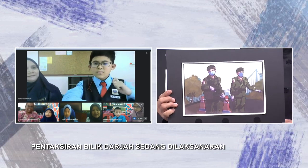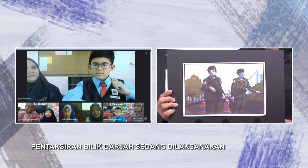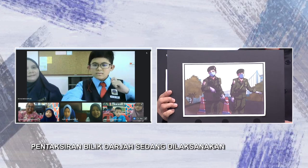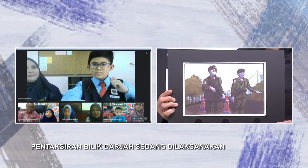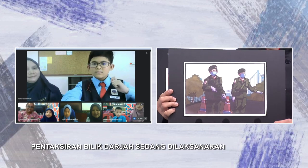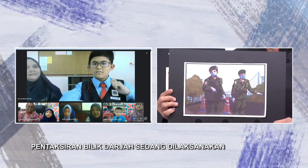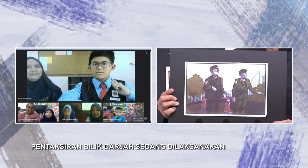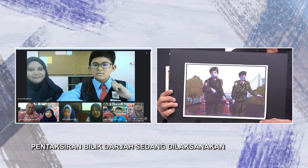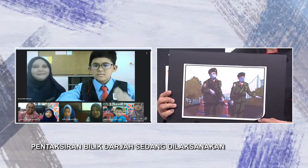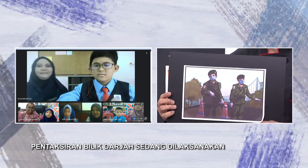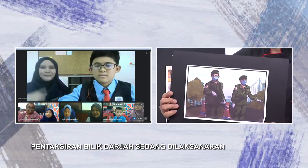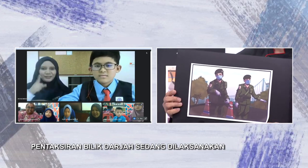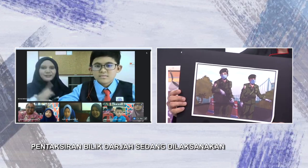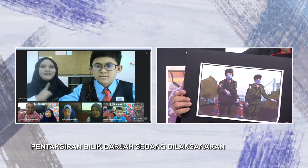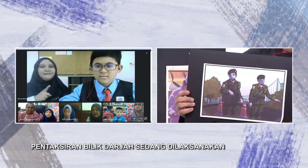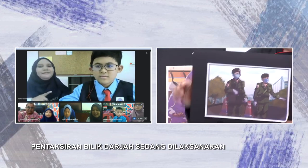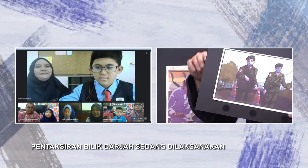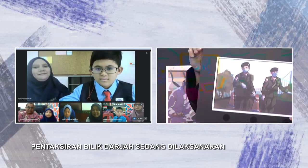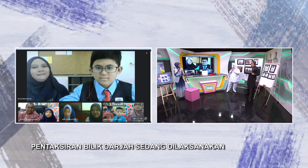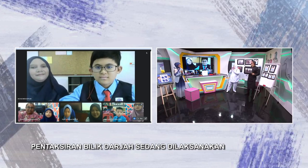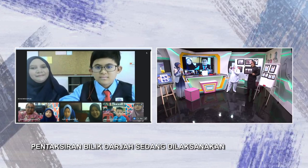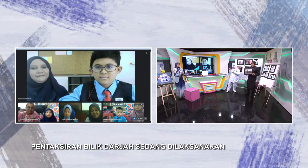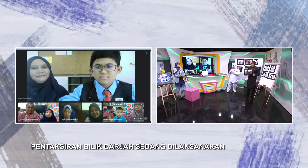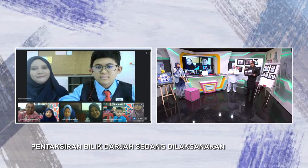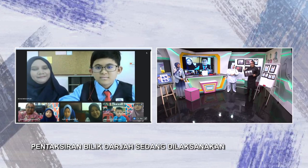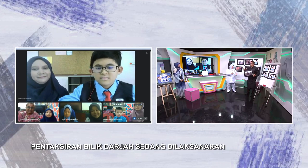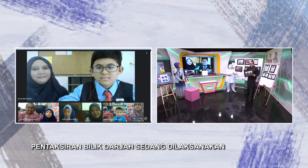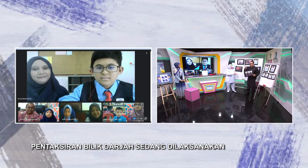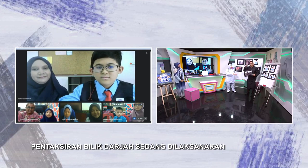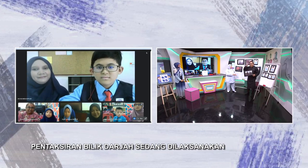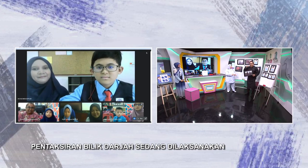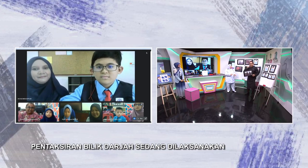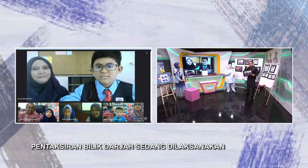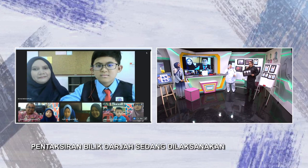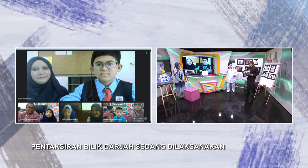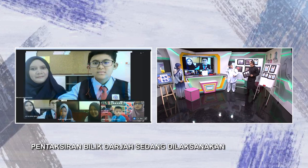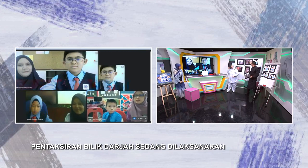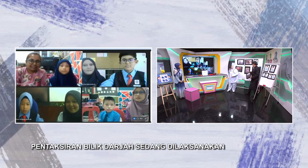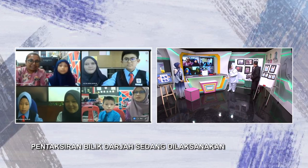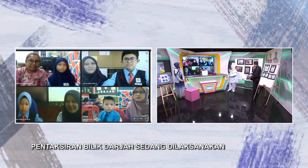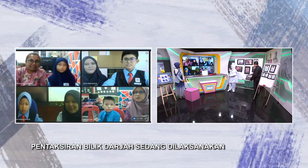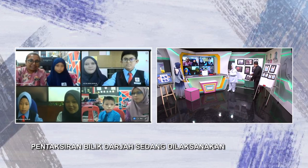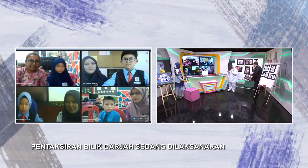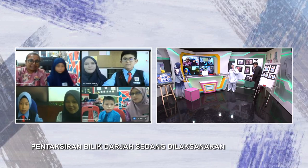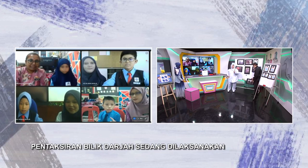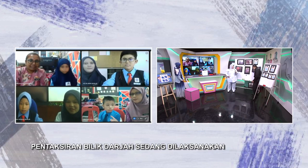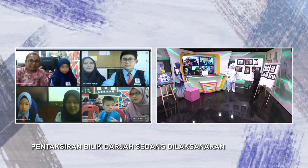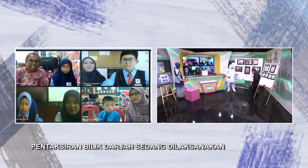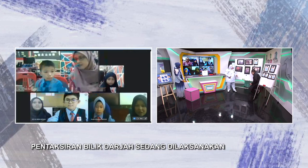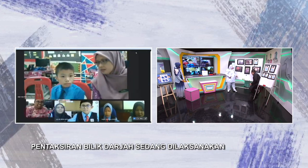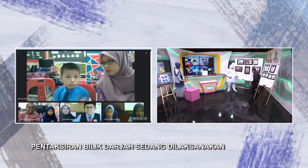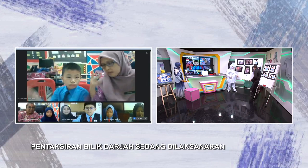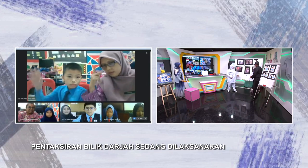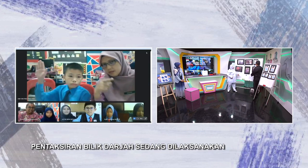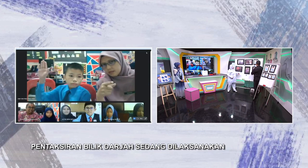Tentera. Betul. Okey, boleh tak bagi peluang kat Yunpeng? Boleh. Tengok. Okay.